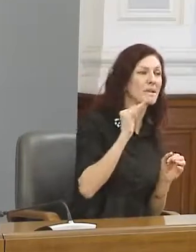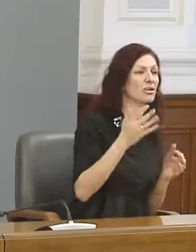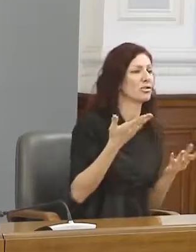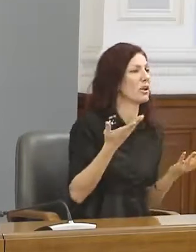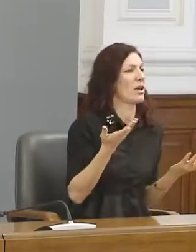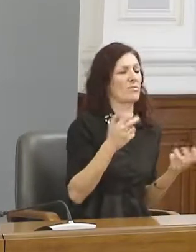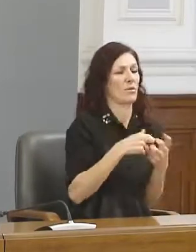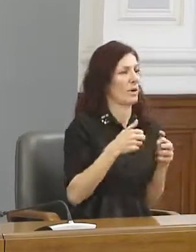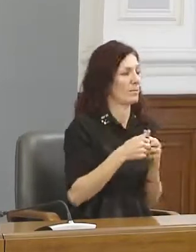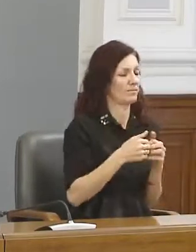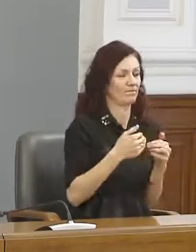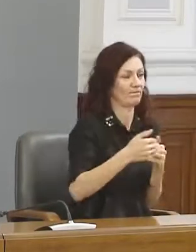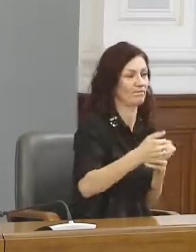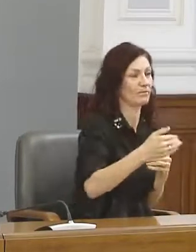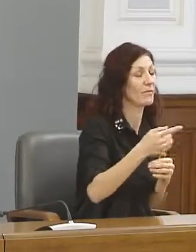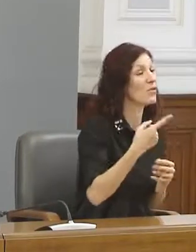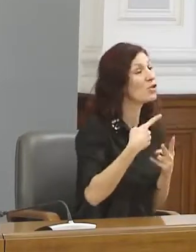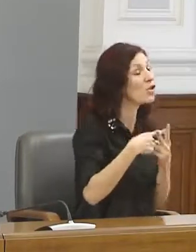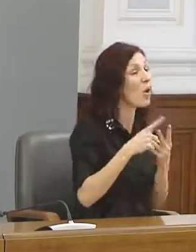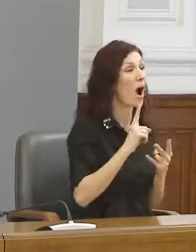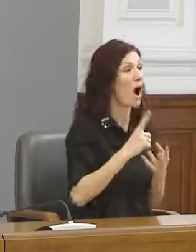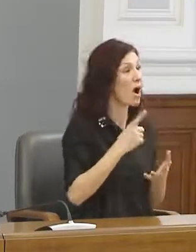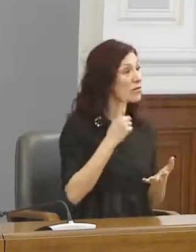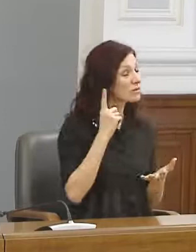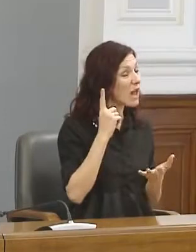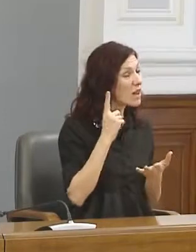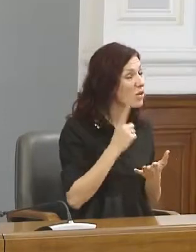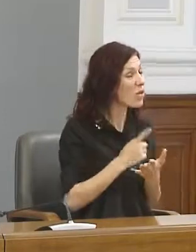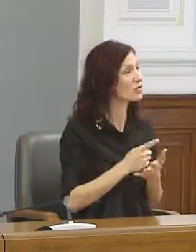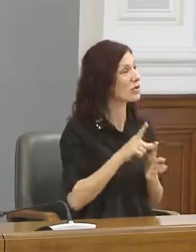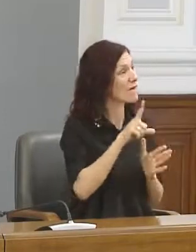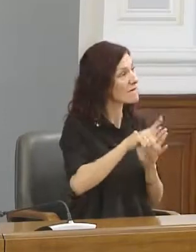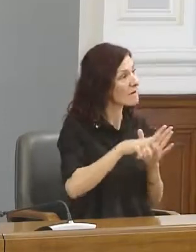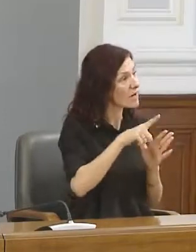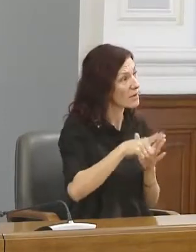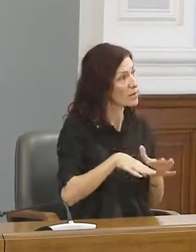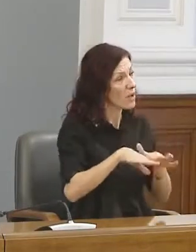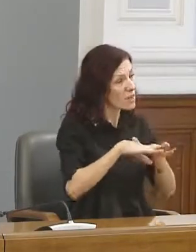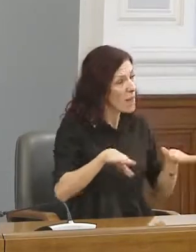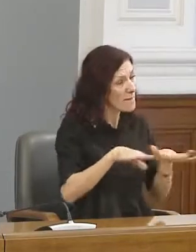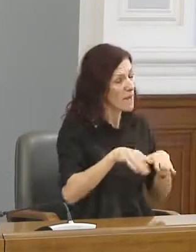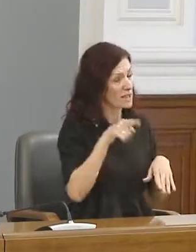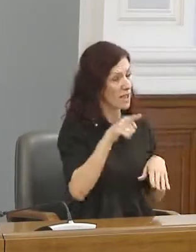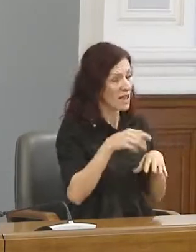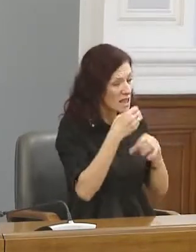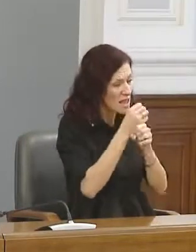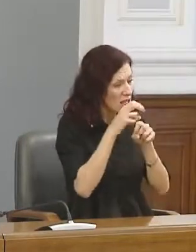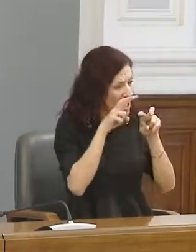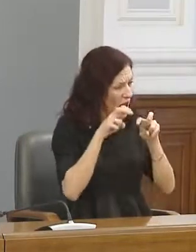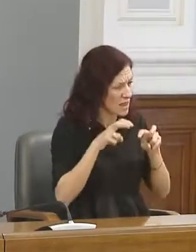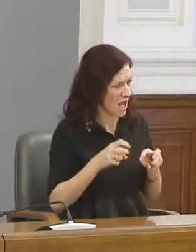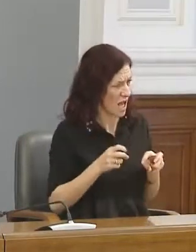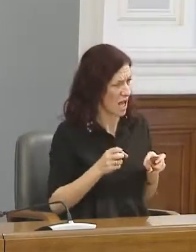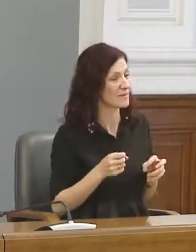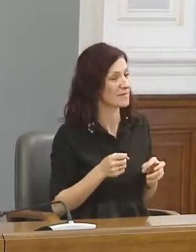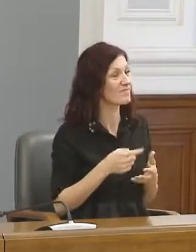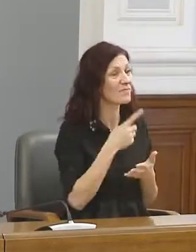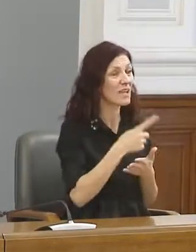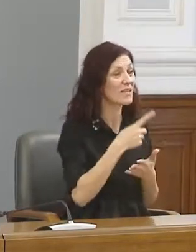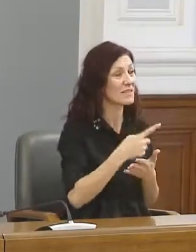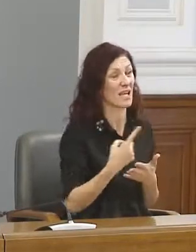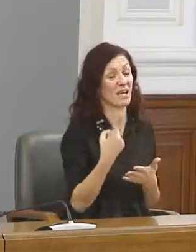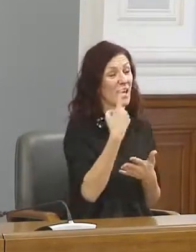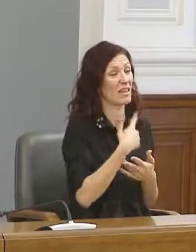е. Но ако се наложи във времето, на базата на тези анализи, които следиме всеки Божи